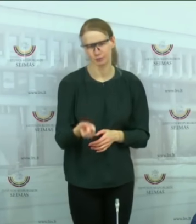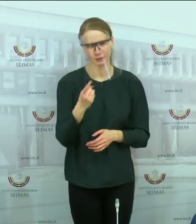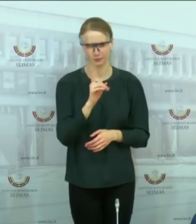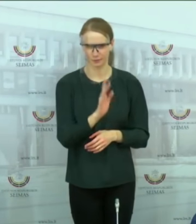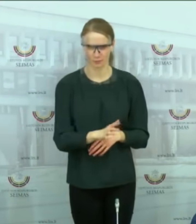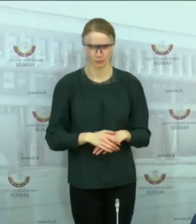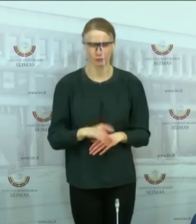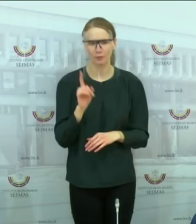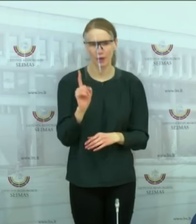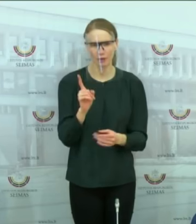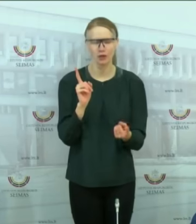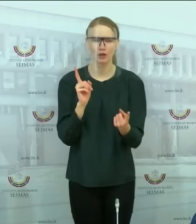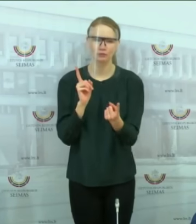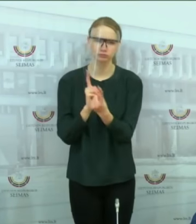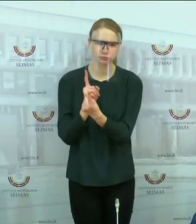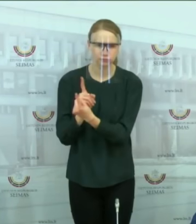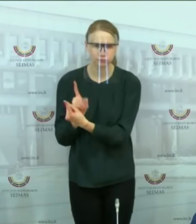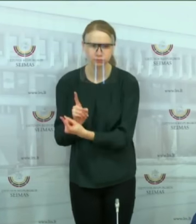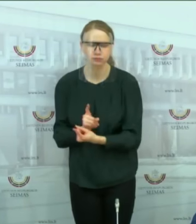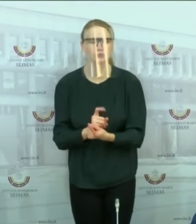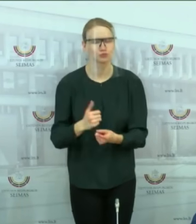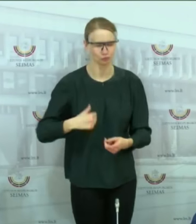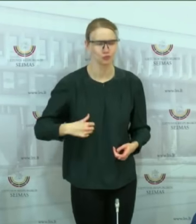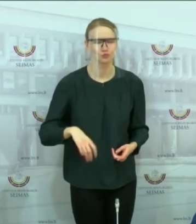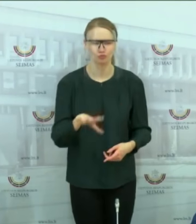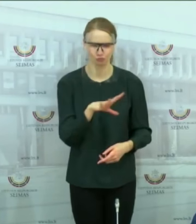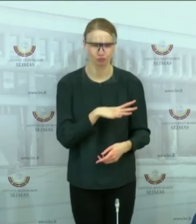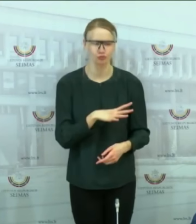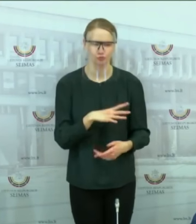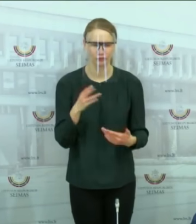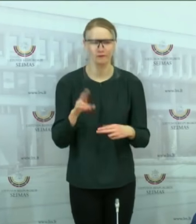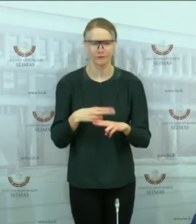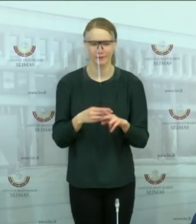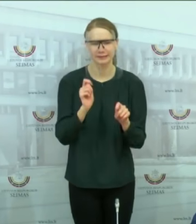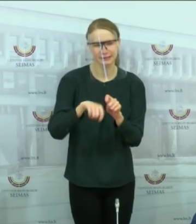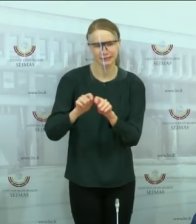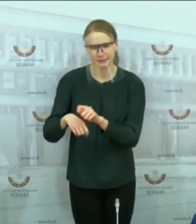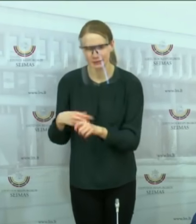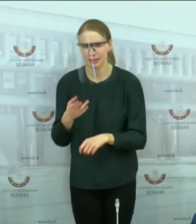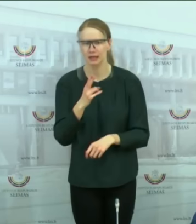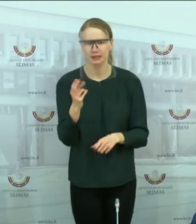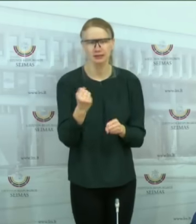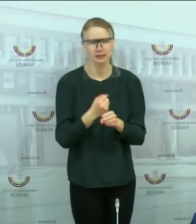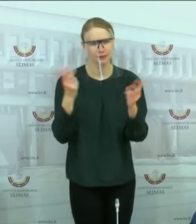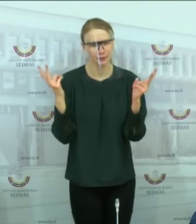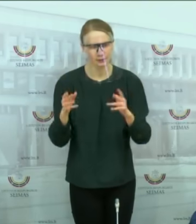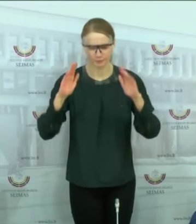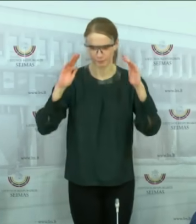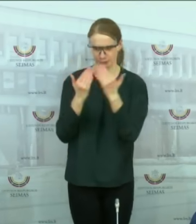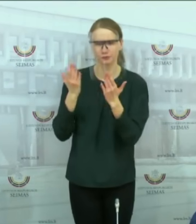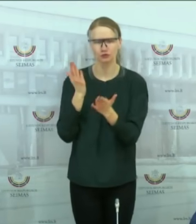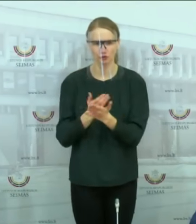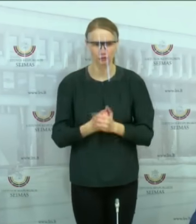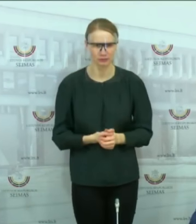bet kontaktą tikrai nemažai asmenų turėjo, tai žinoma, kad jie bus ir tyriami, kas reikia yra izoliuoti. Tai